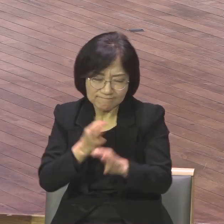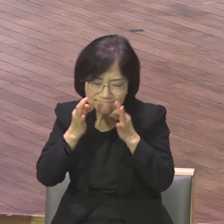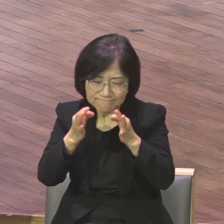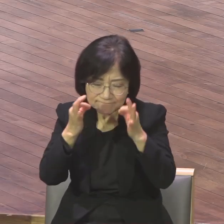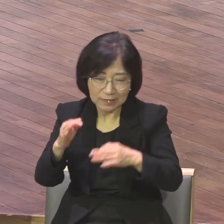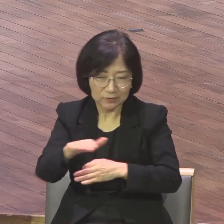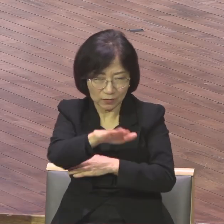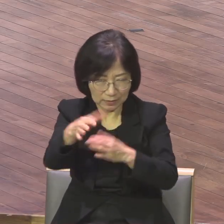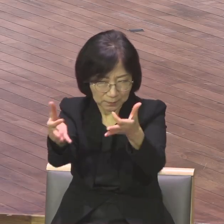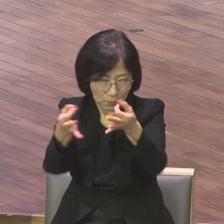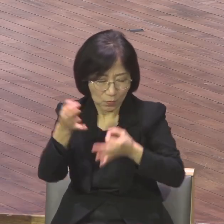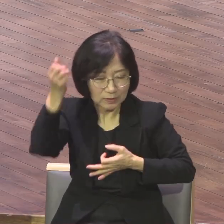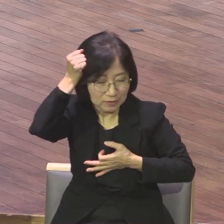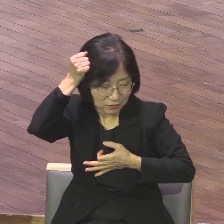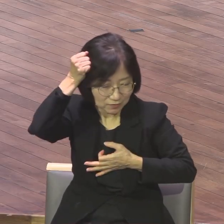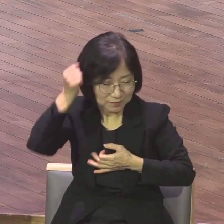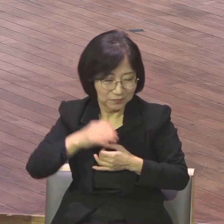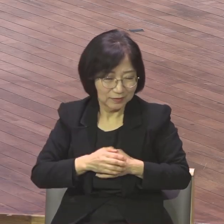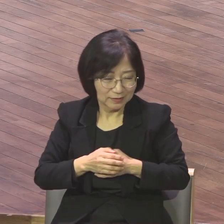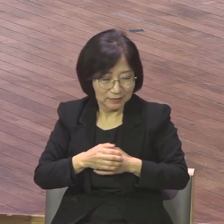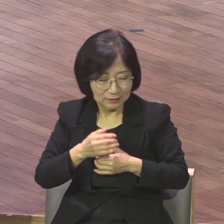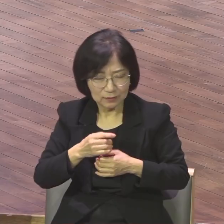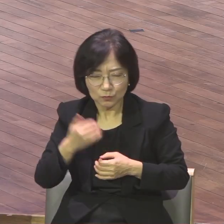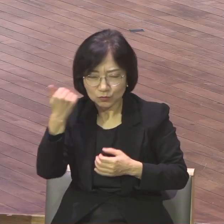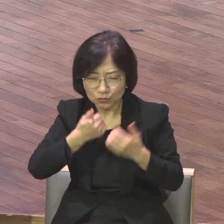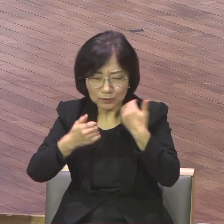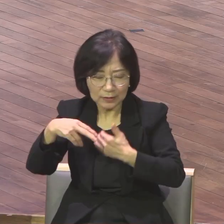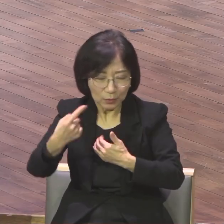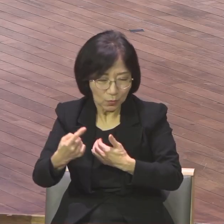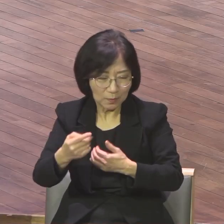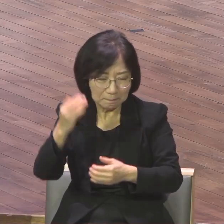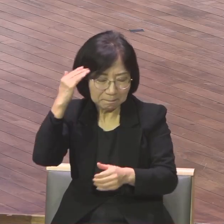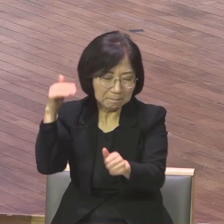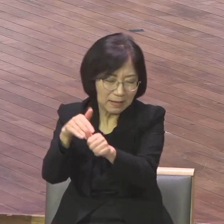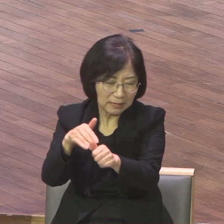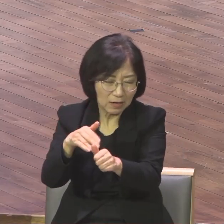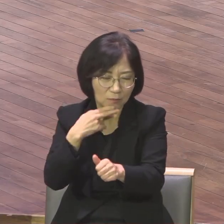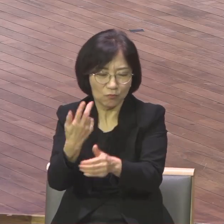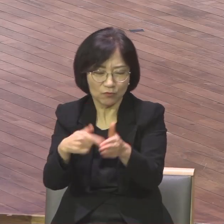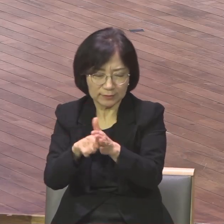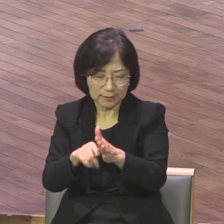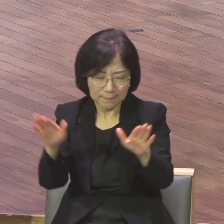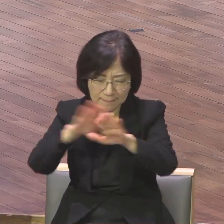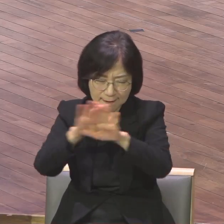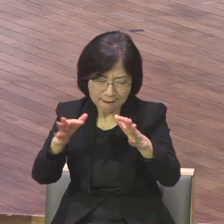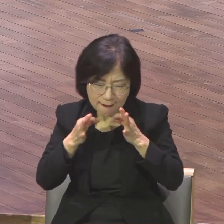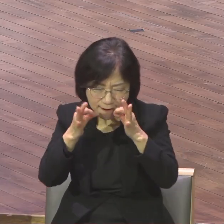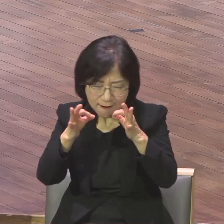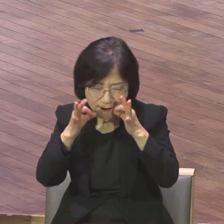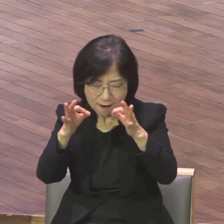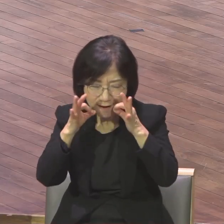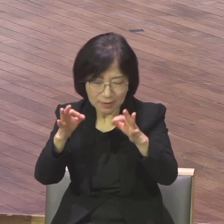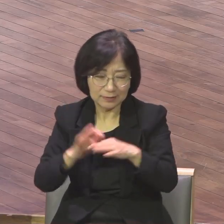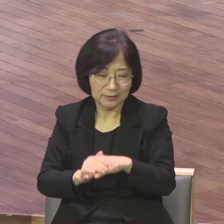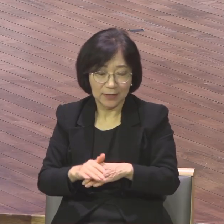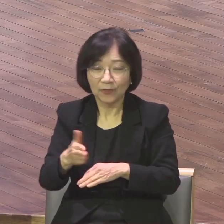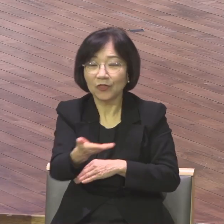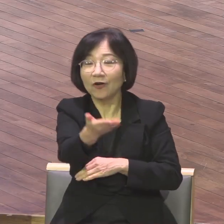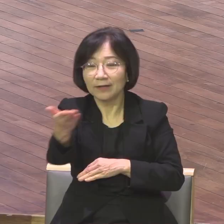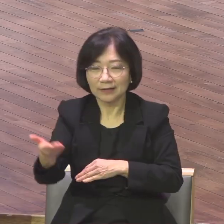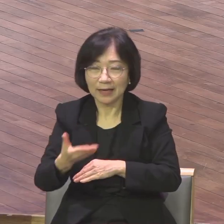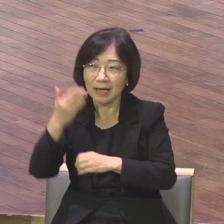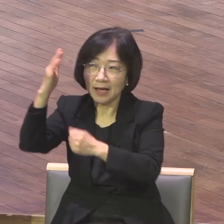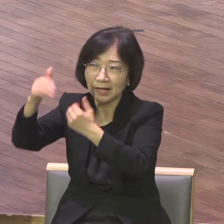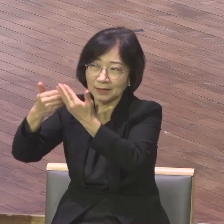것을 너희가 기억하리니 너희 아무에게도 배를 끼치지 아니하려고 밤낮으로 일하면서 너희에게 하나님의 복음을